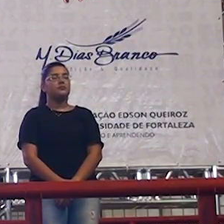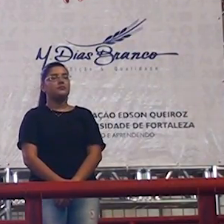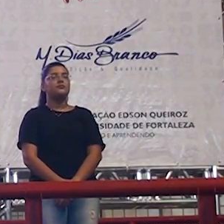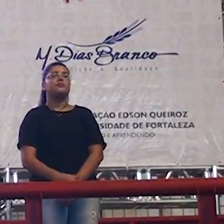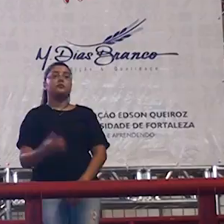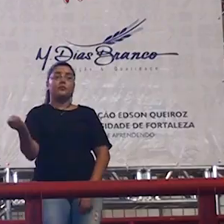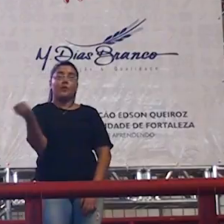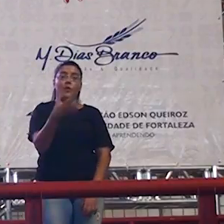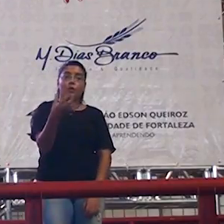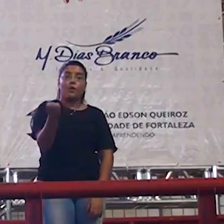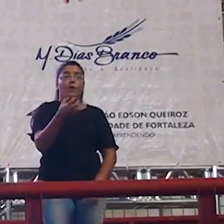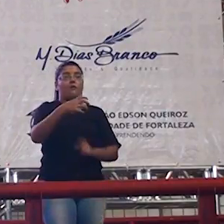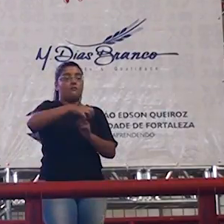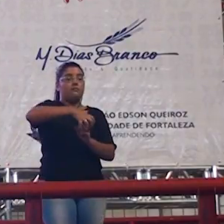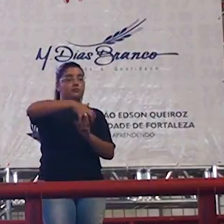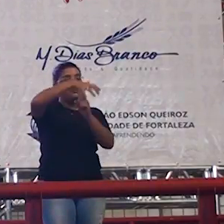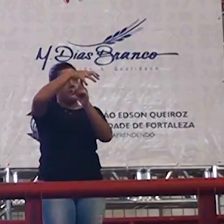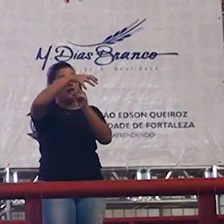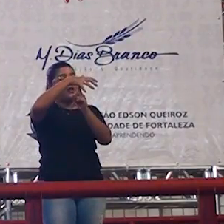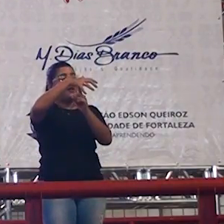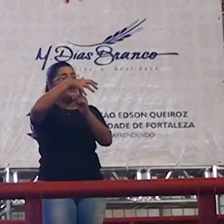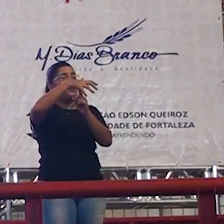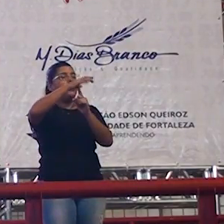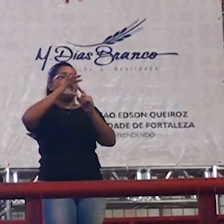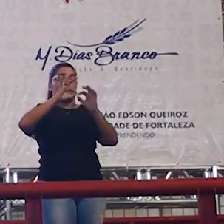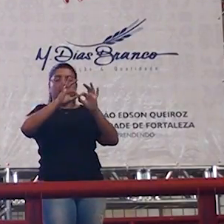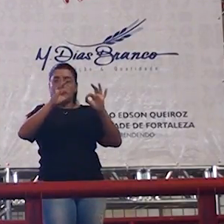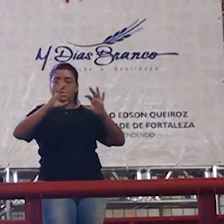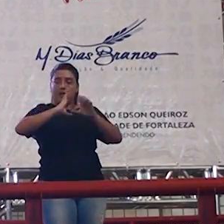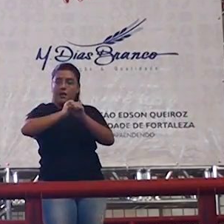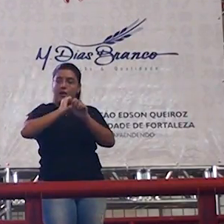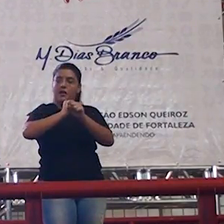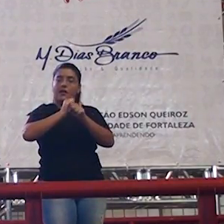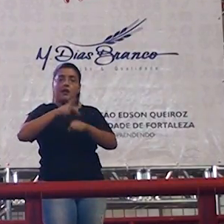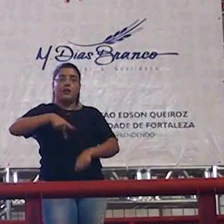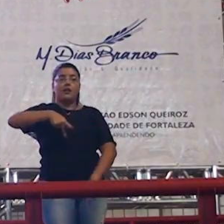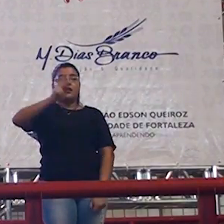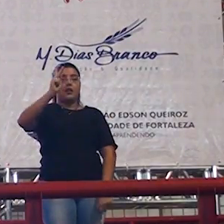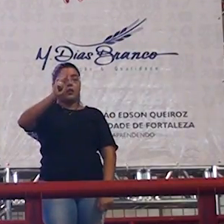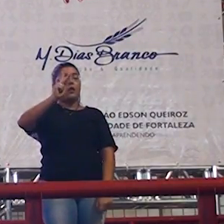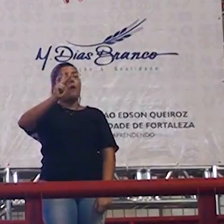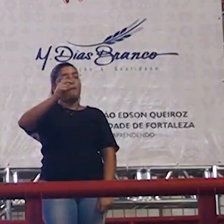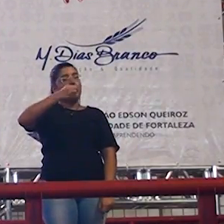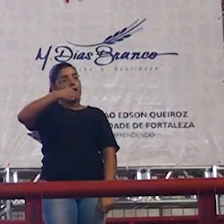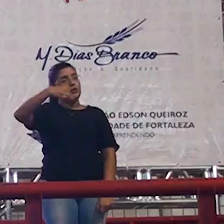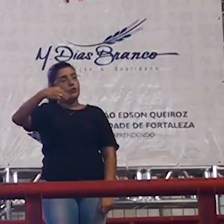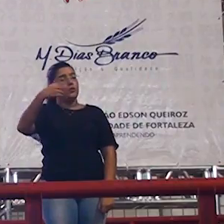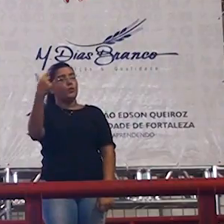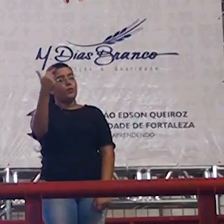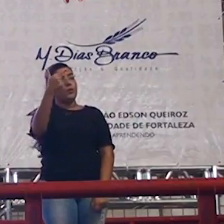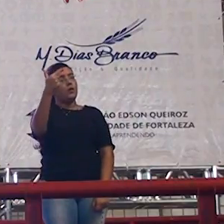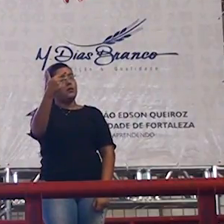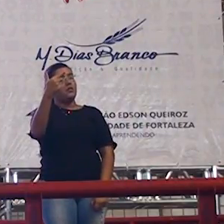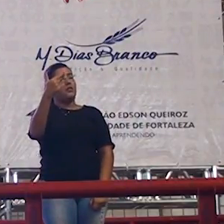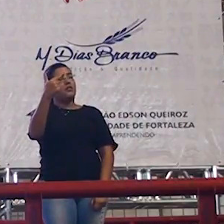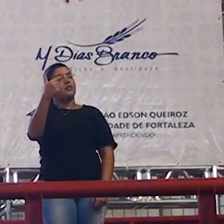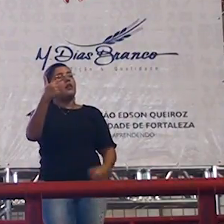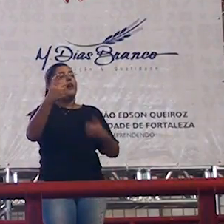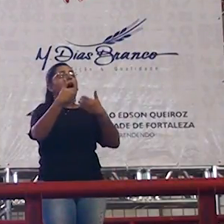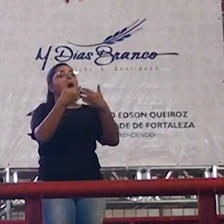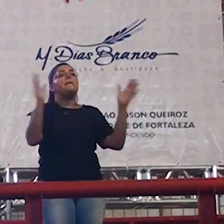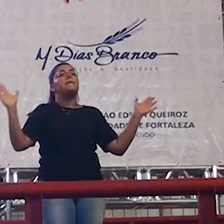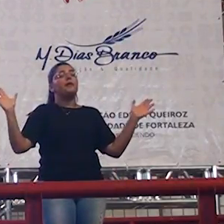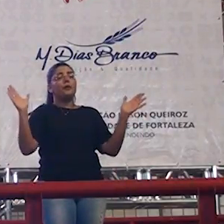instalação da nova antena, a medida da área de cobertura em quilômetros quadrados foi ampliado